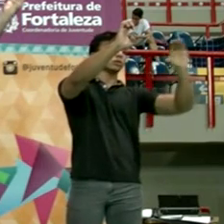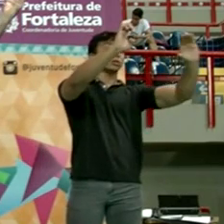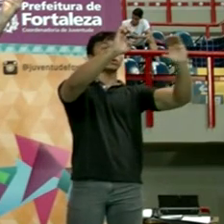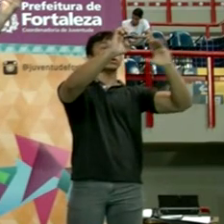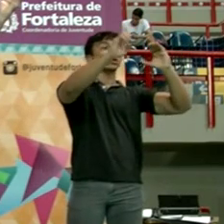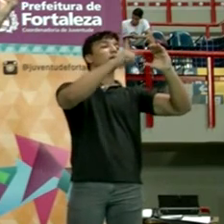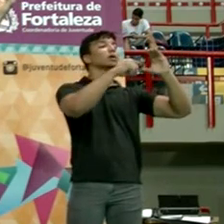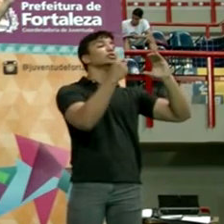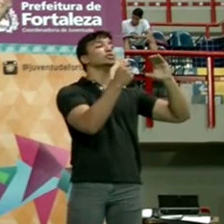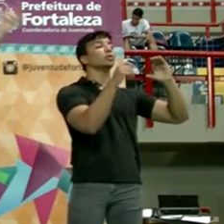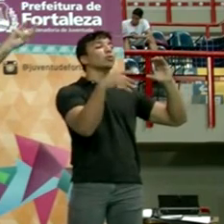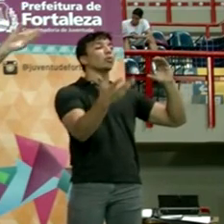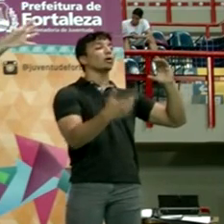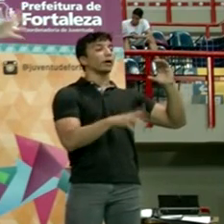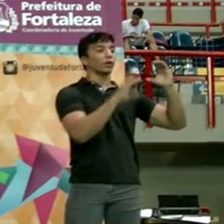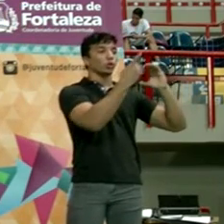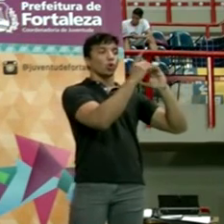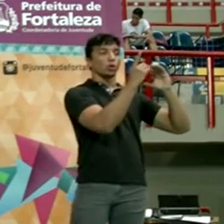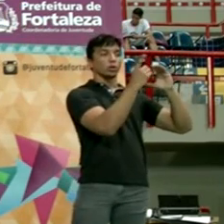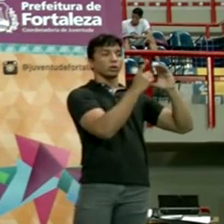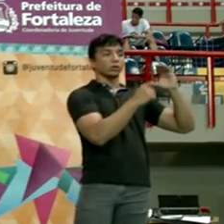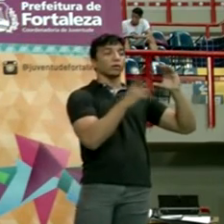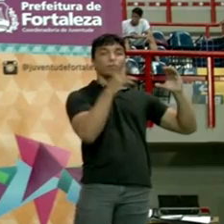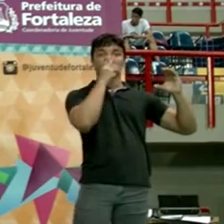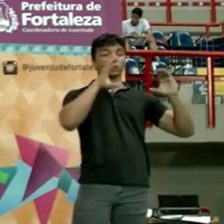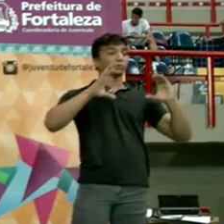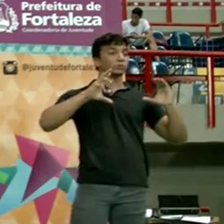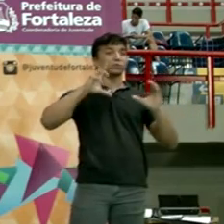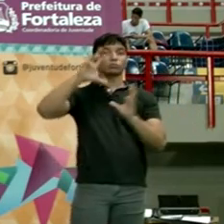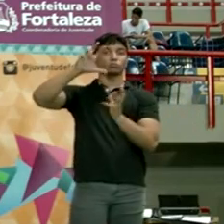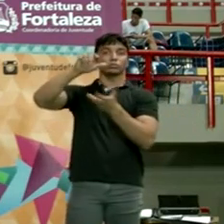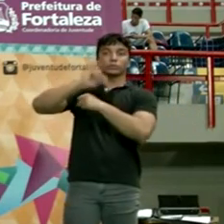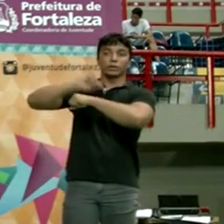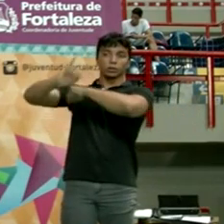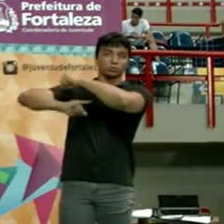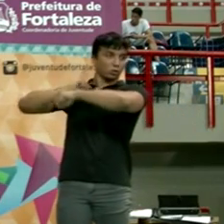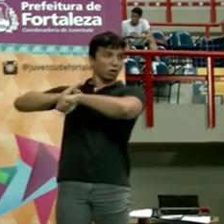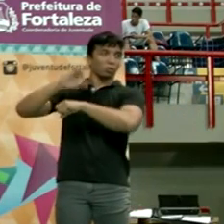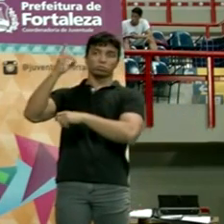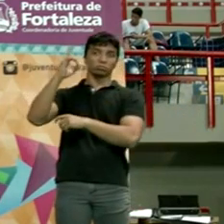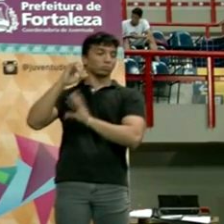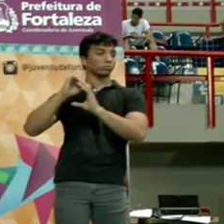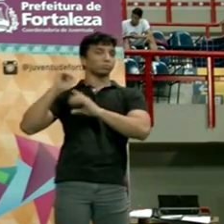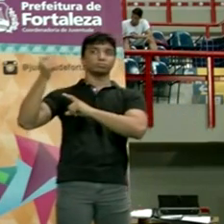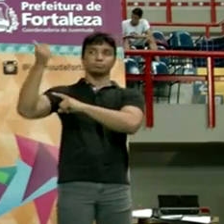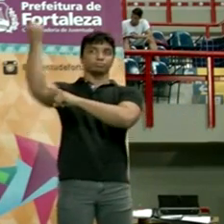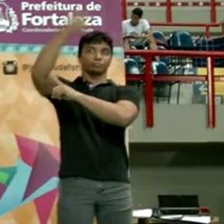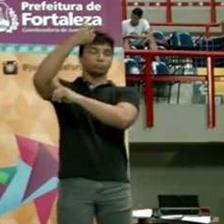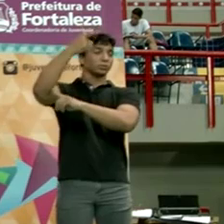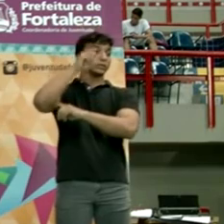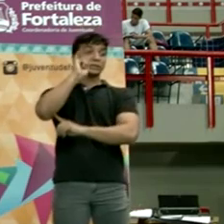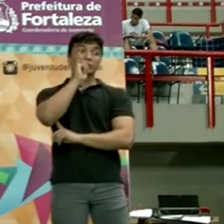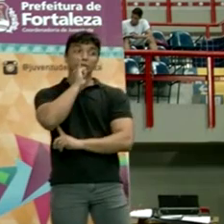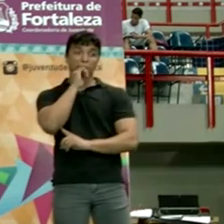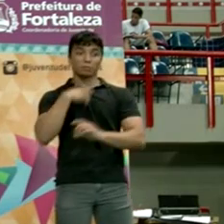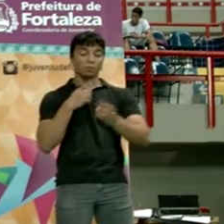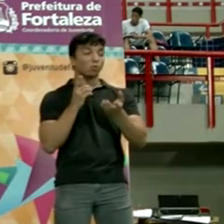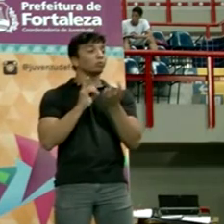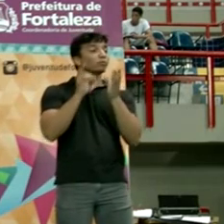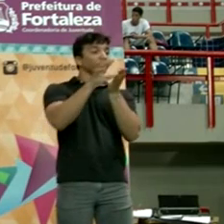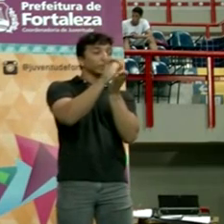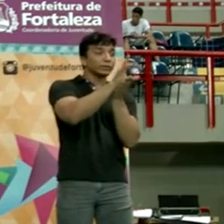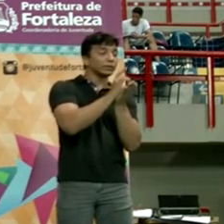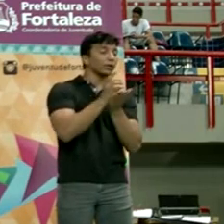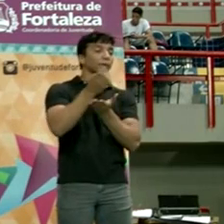em que moeda? Dólar. Dólar é a moeda internacional. Então, se eu sou um exportador de